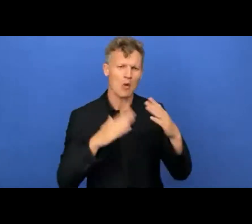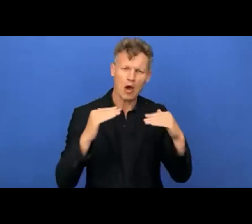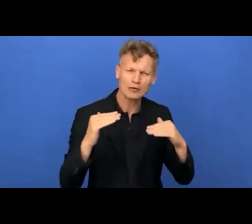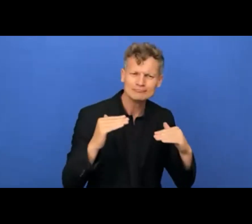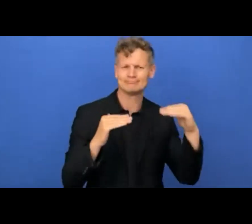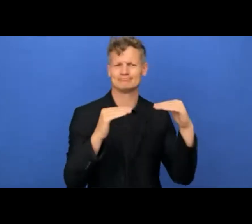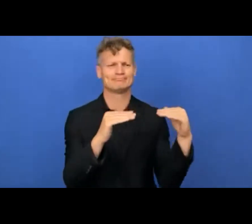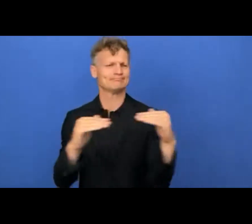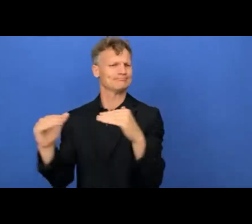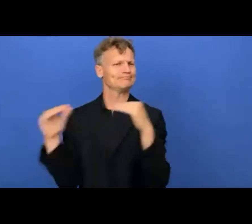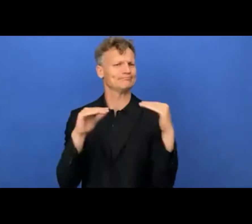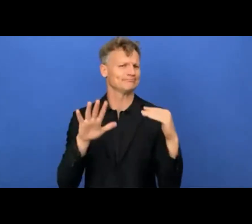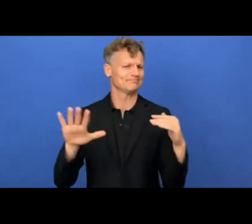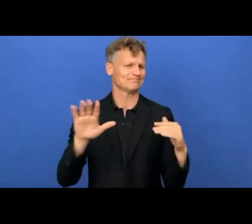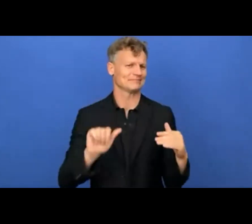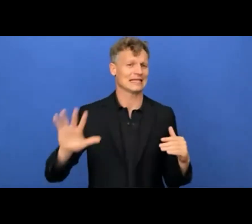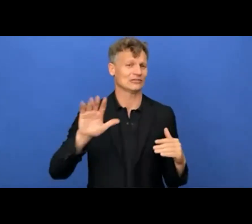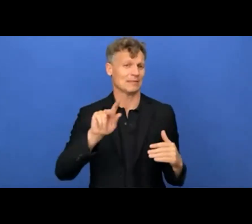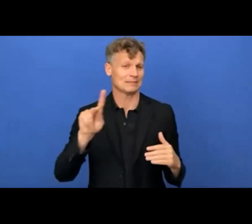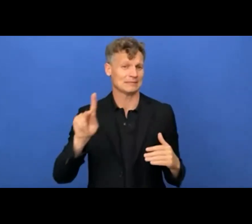à un EPPE de qualité.